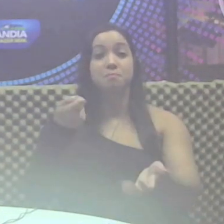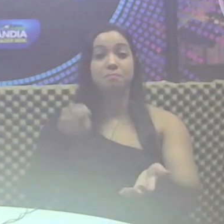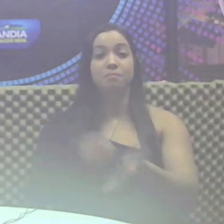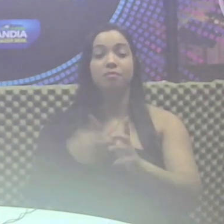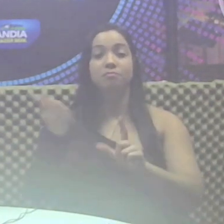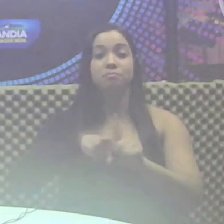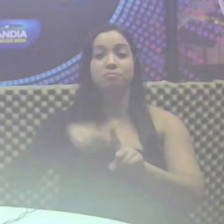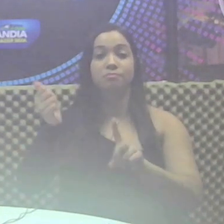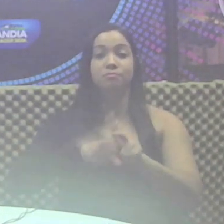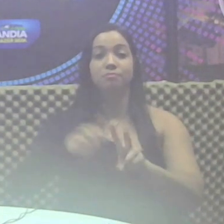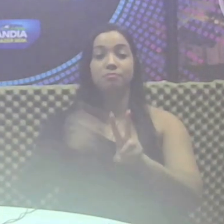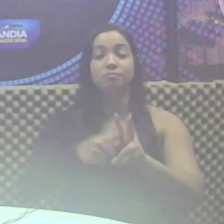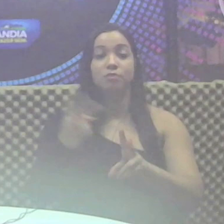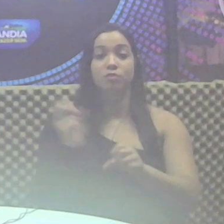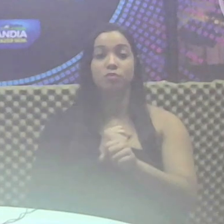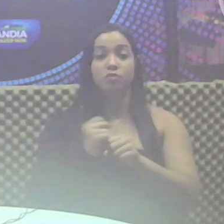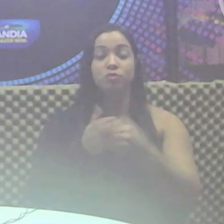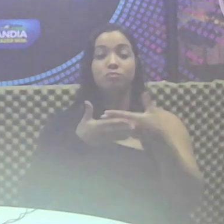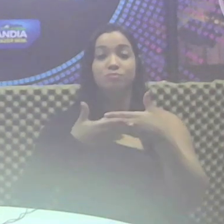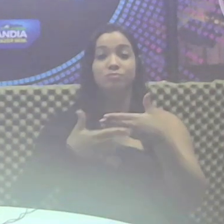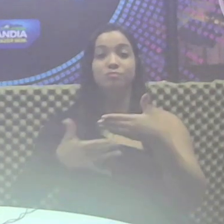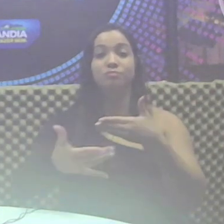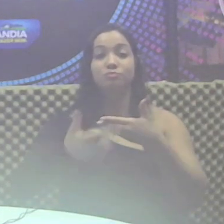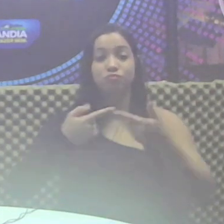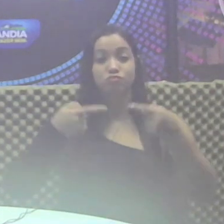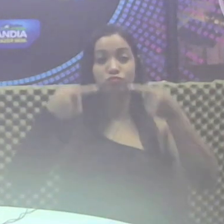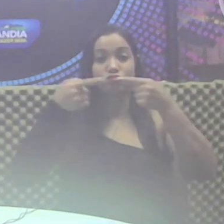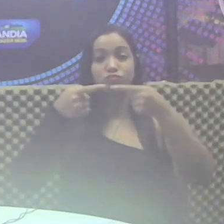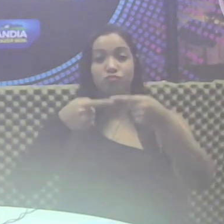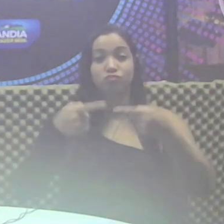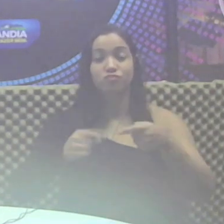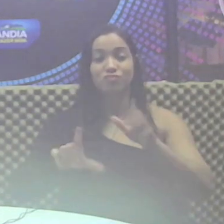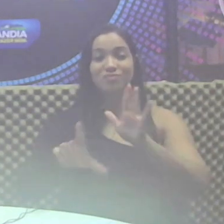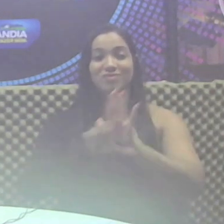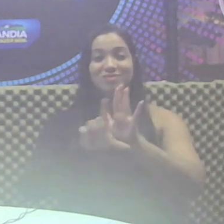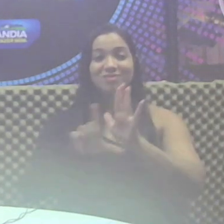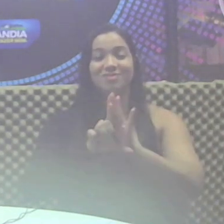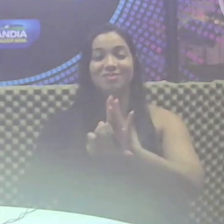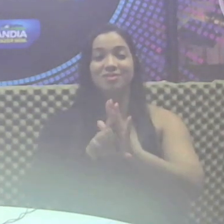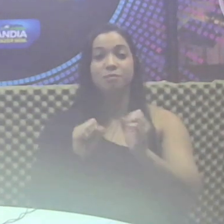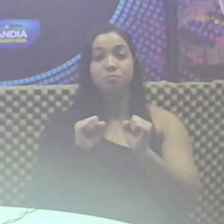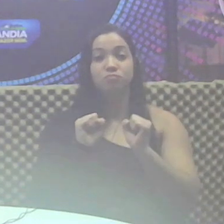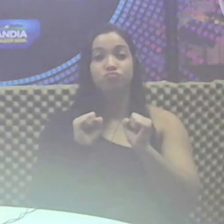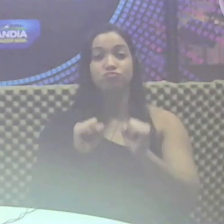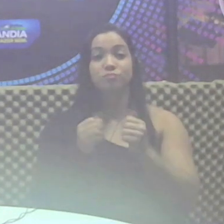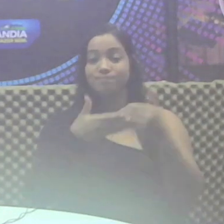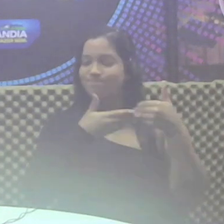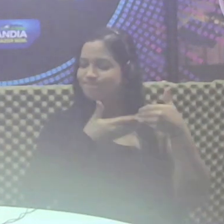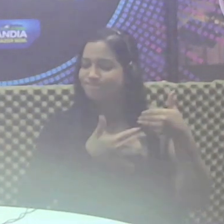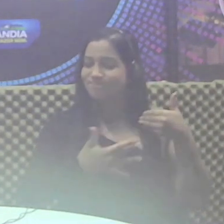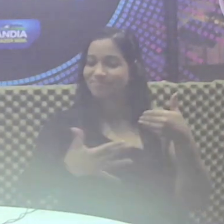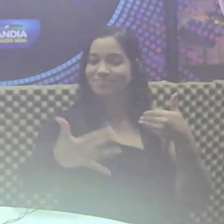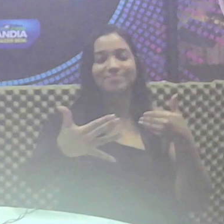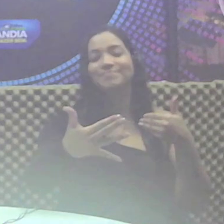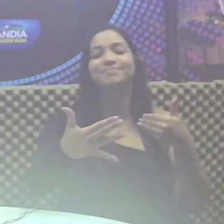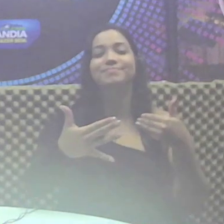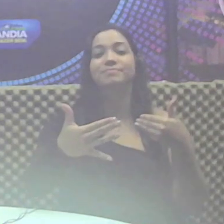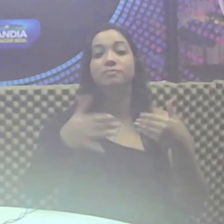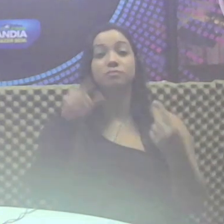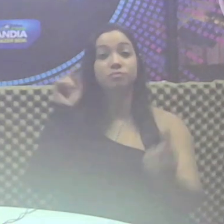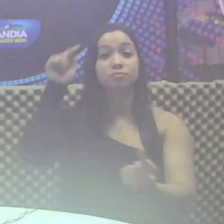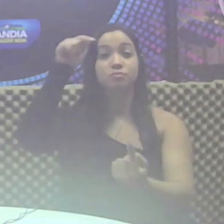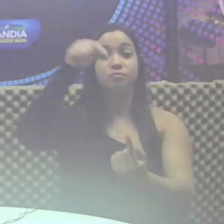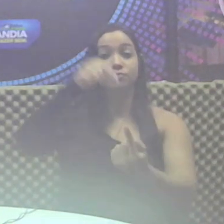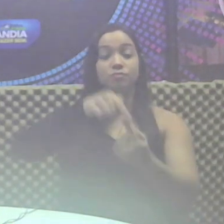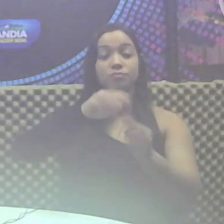mensal ao longo de 2 anos, em conformidade com a legislação vigente e podendo ser prorrogado. A previsão é que a lista